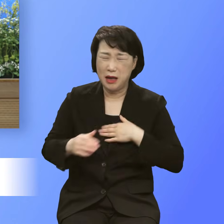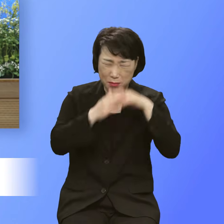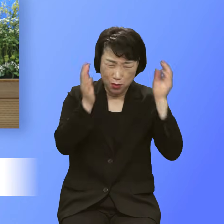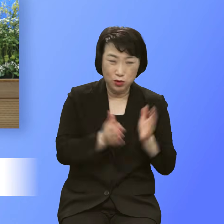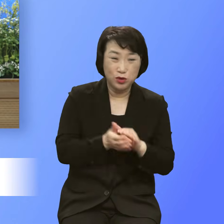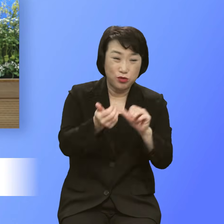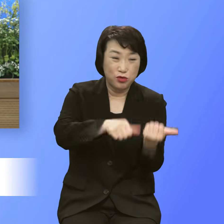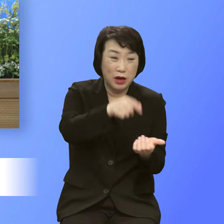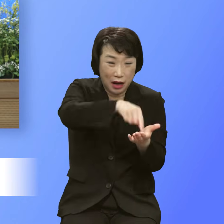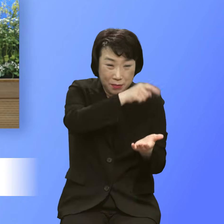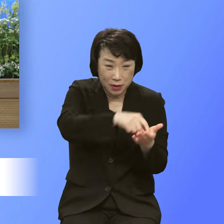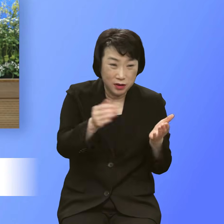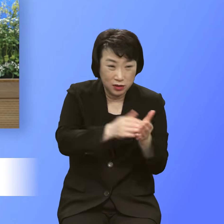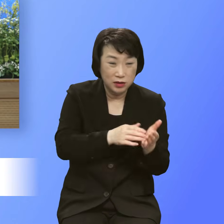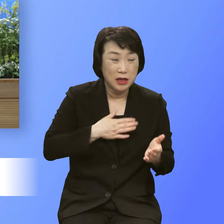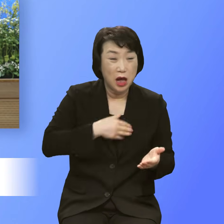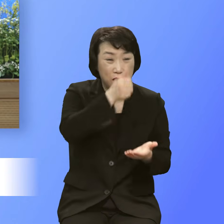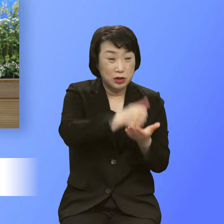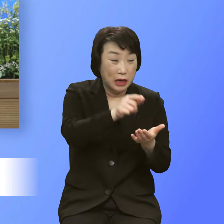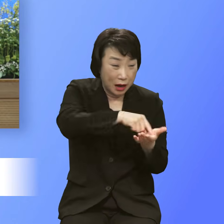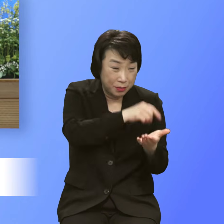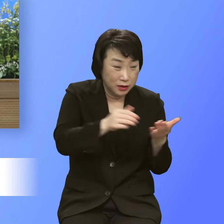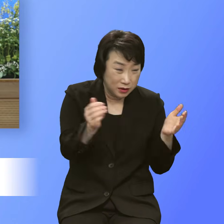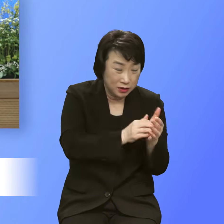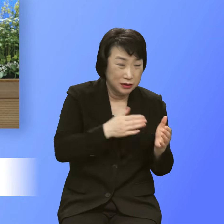갚고 죄를 갚아서 나를 구원했어.